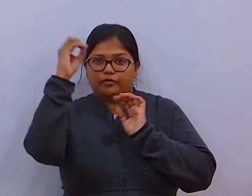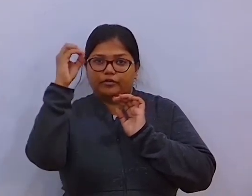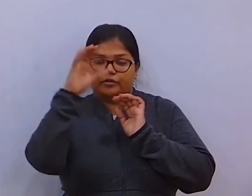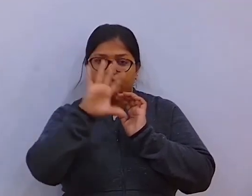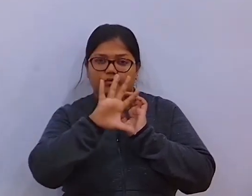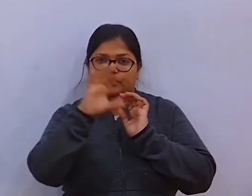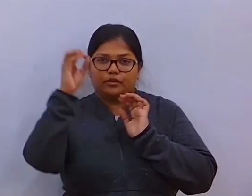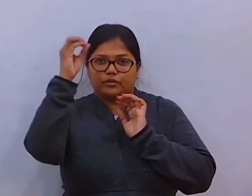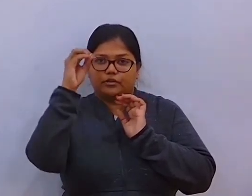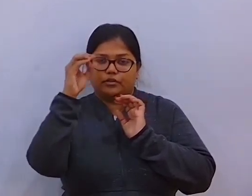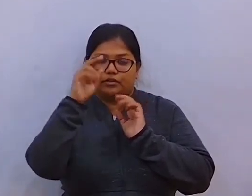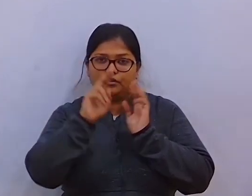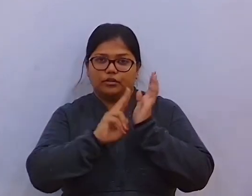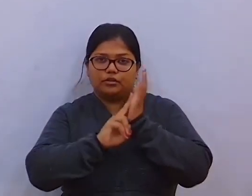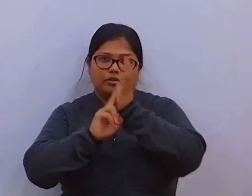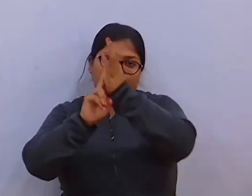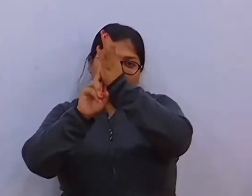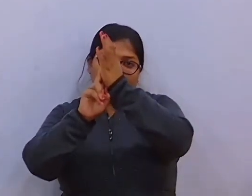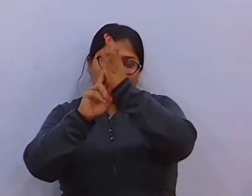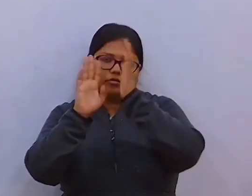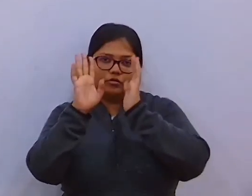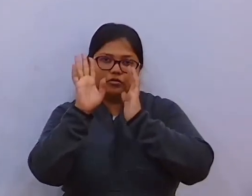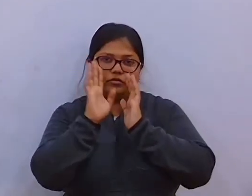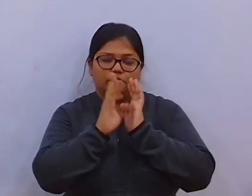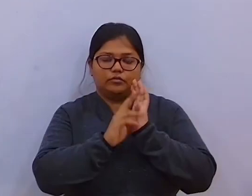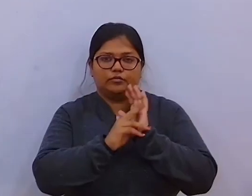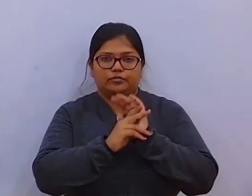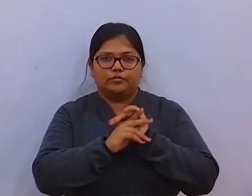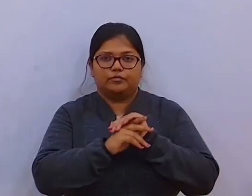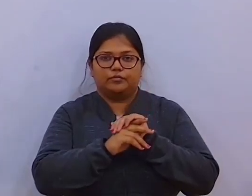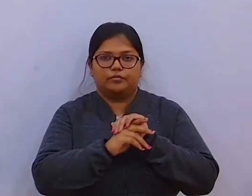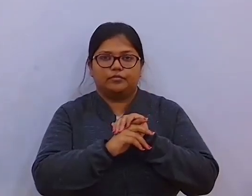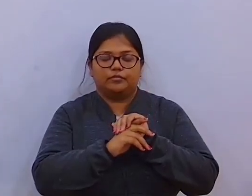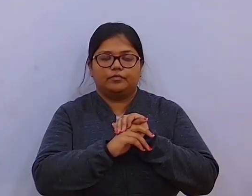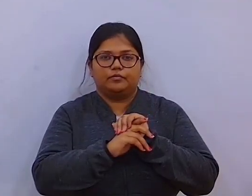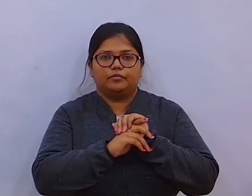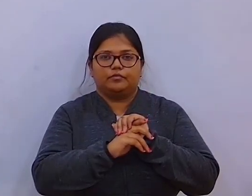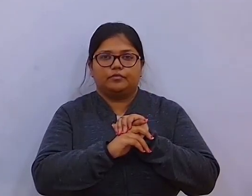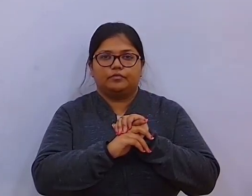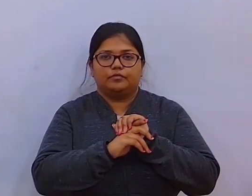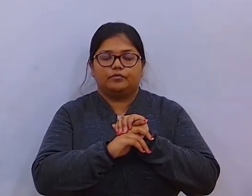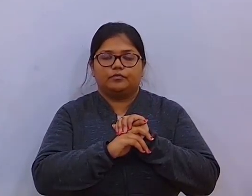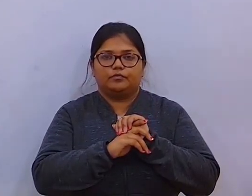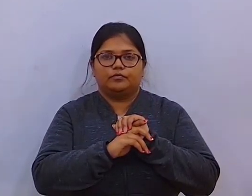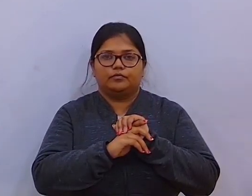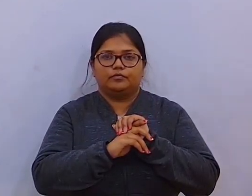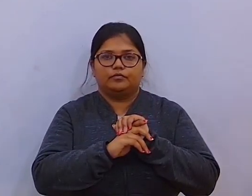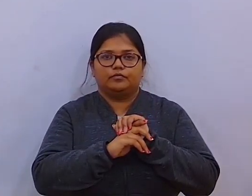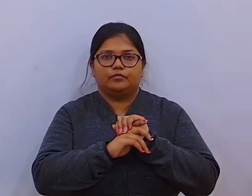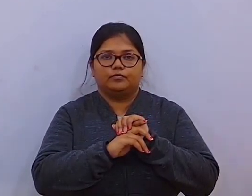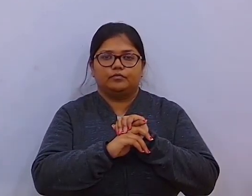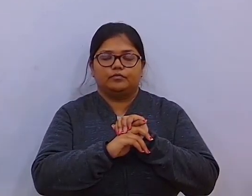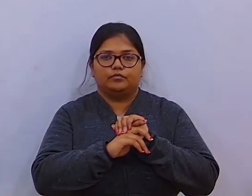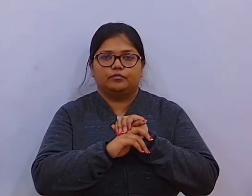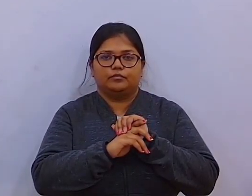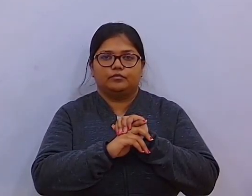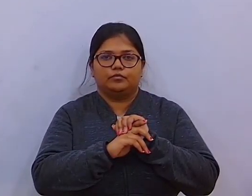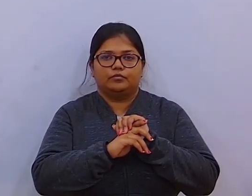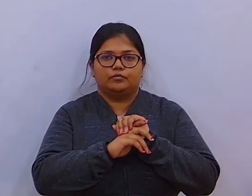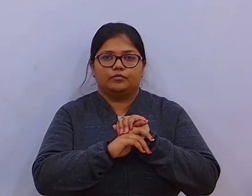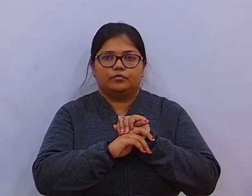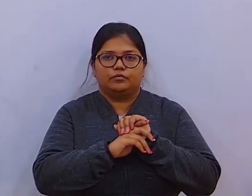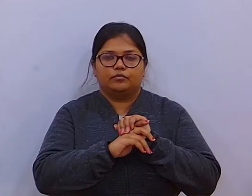5 डिग्री उत्तर में, ठीक है। विषुवत रेखा भूमध्य रेखा, ठीक, तो भूमध्य रेखा ग्लोब समझ जाना, ठीक है।